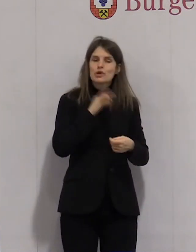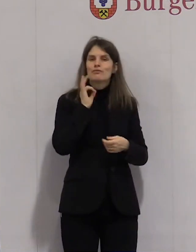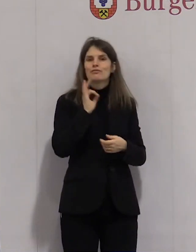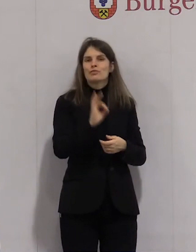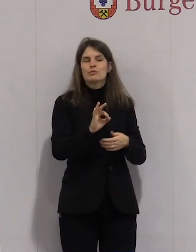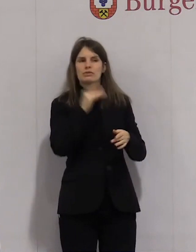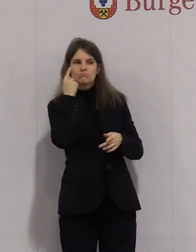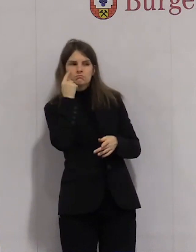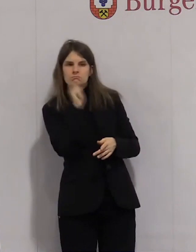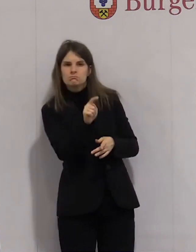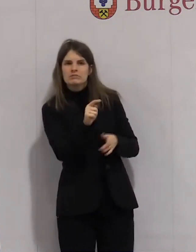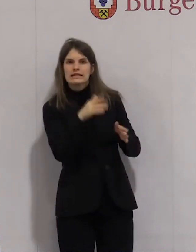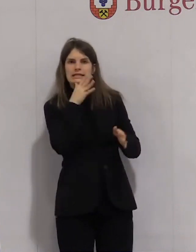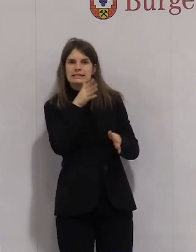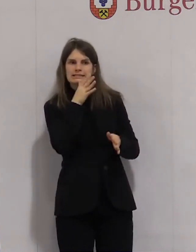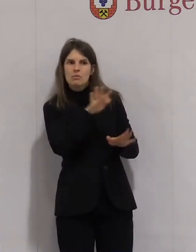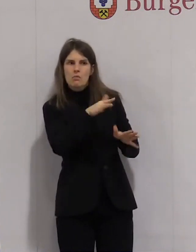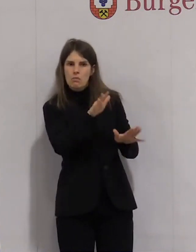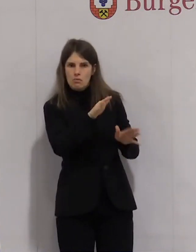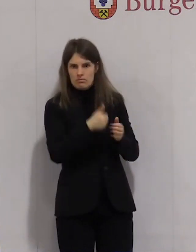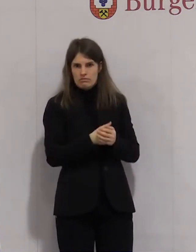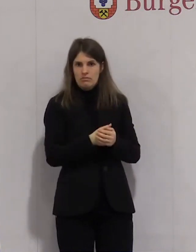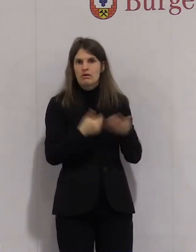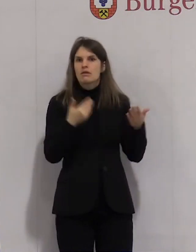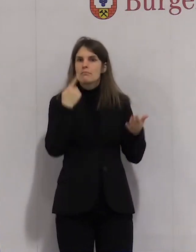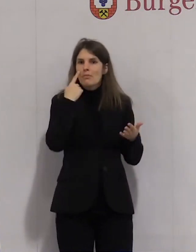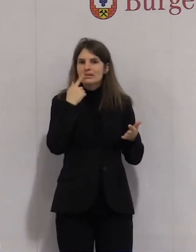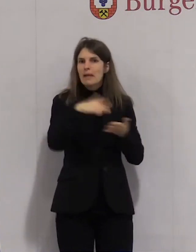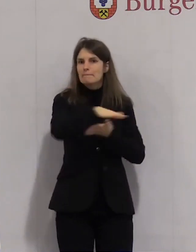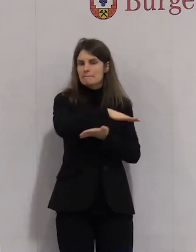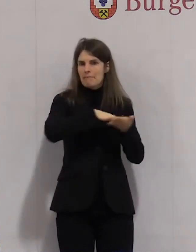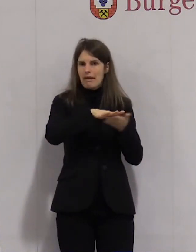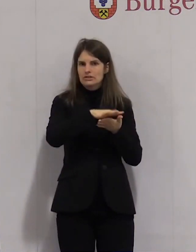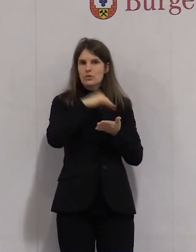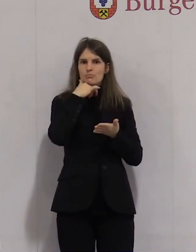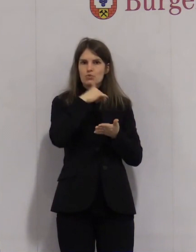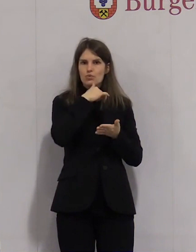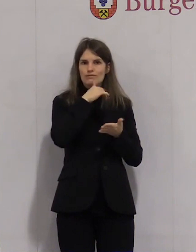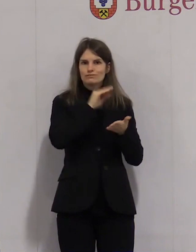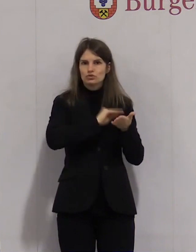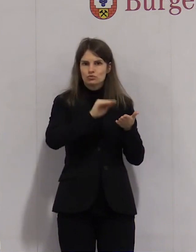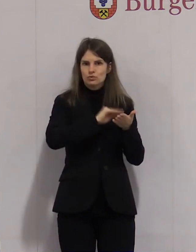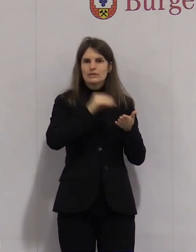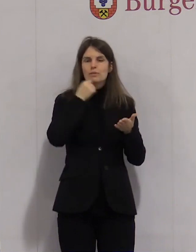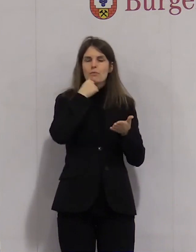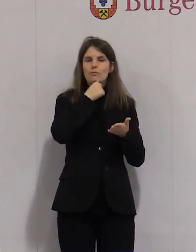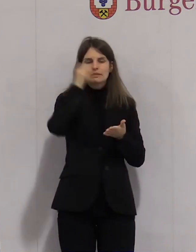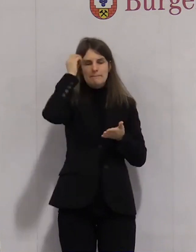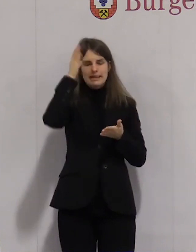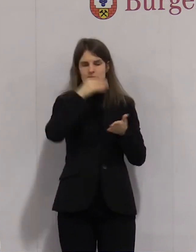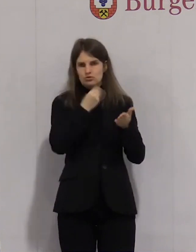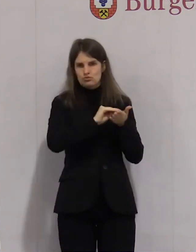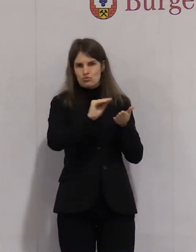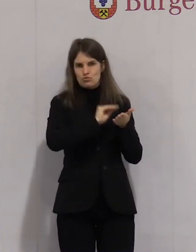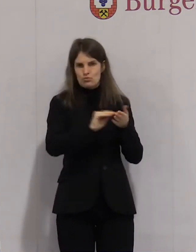risiko ist eintrag sehen das bezieht sich jetzt im moment auf das thema der berufsbildenden schulen also wir wollen